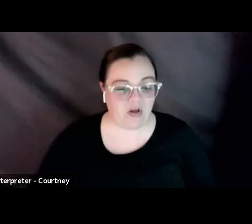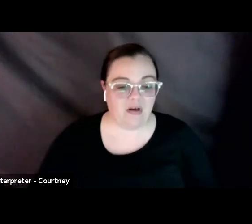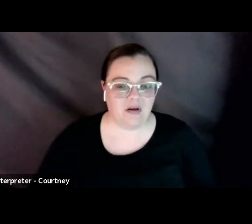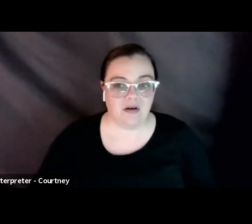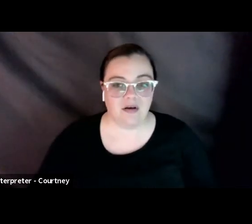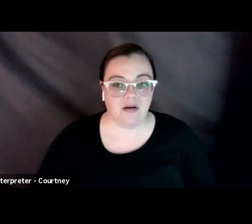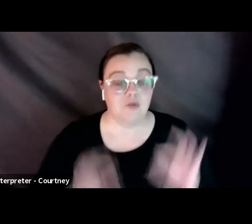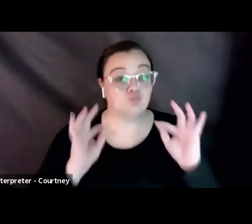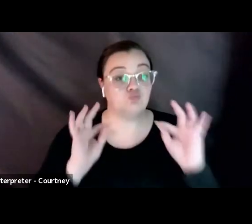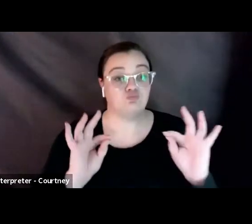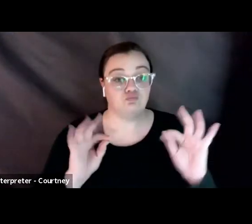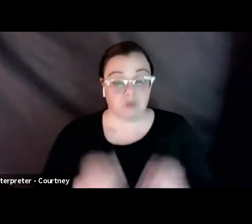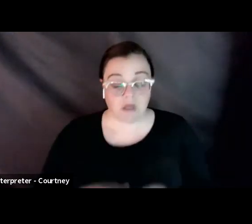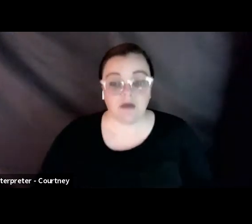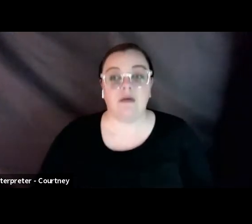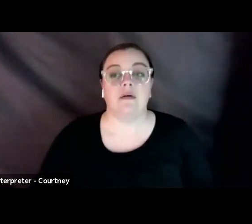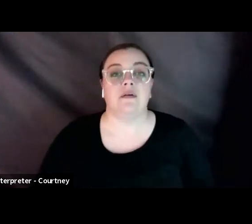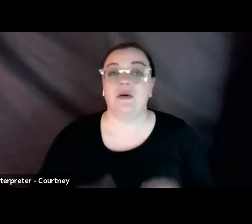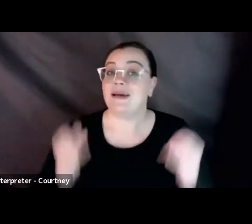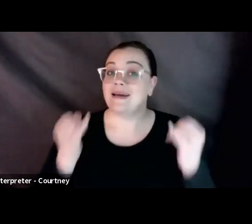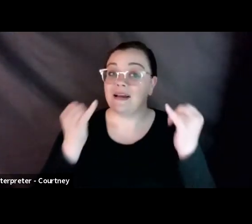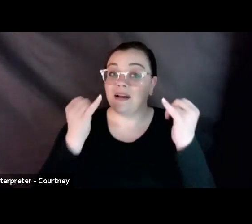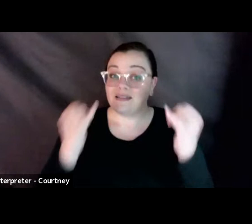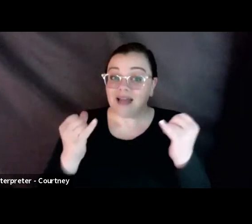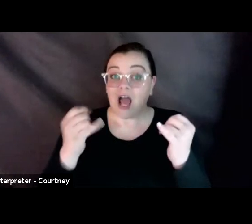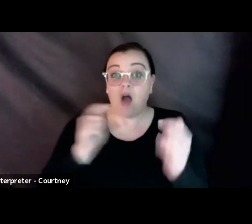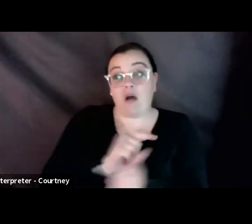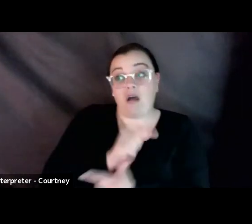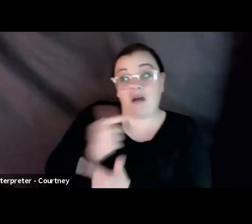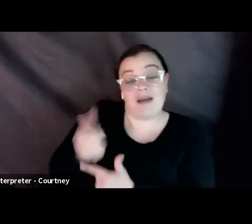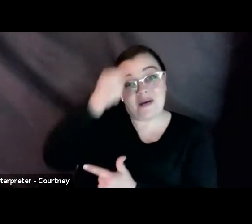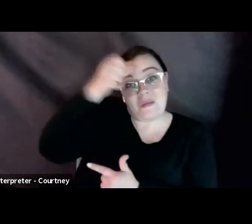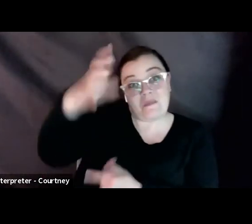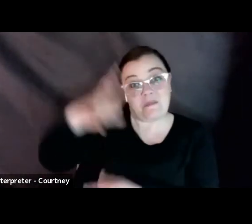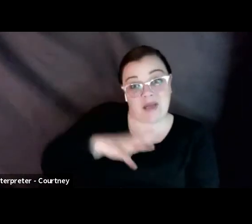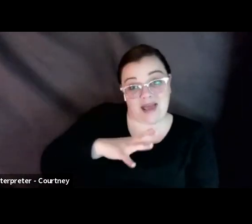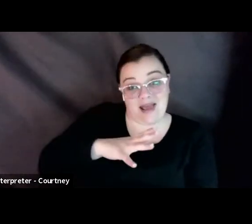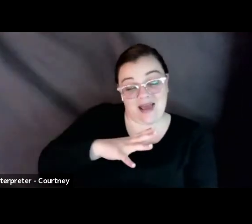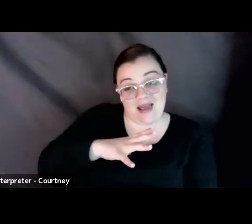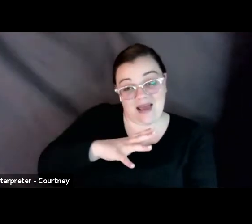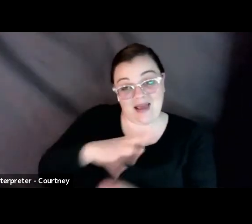mum. Okay, so now we're gonna have the men go.